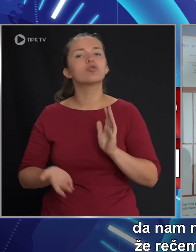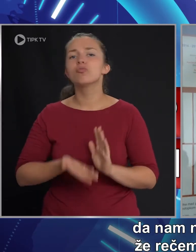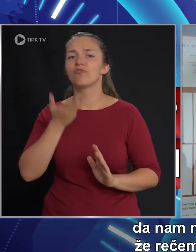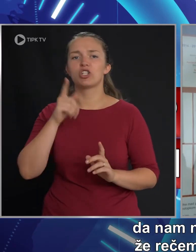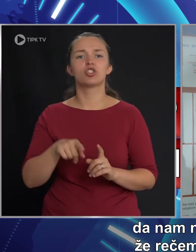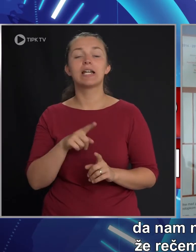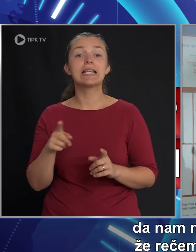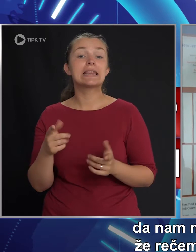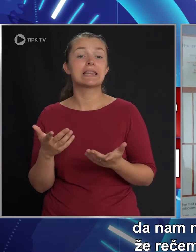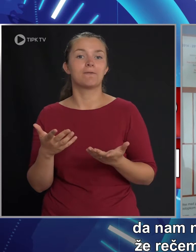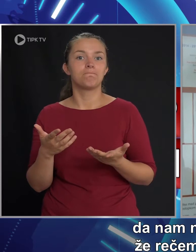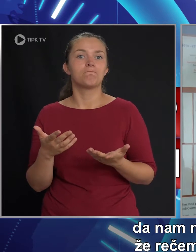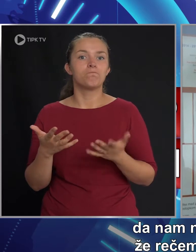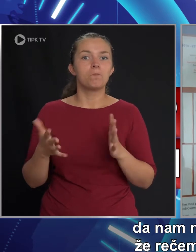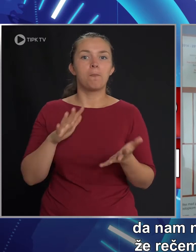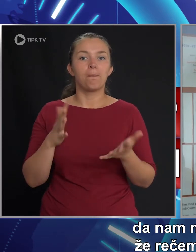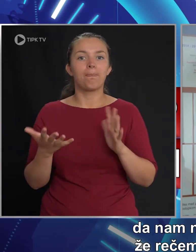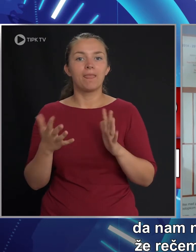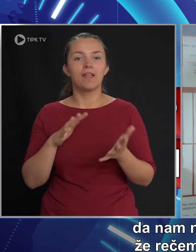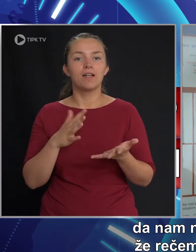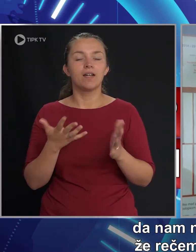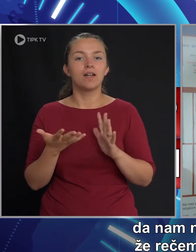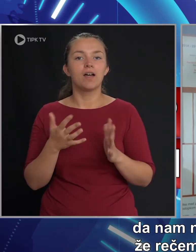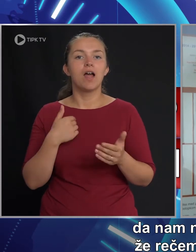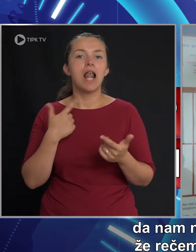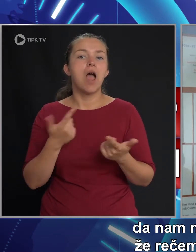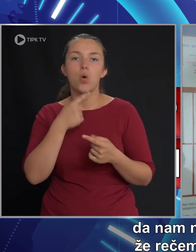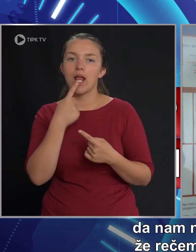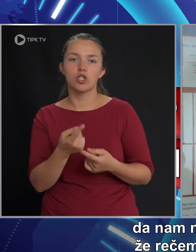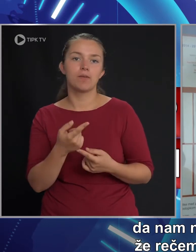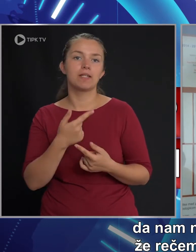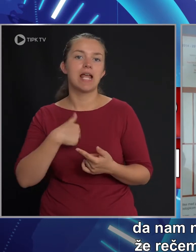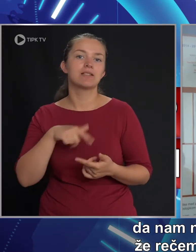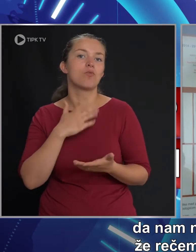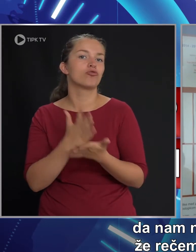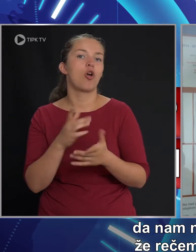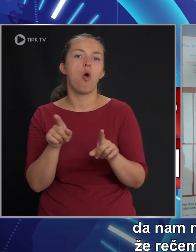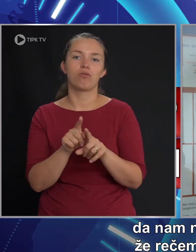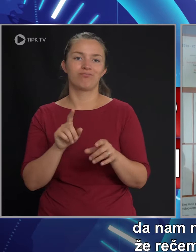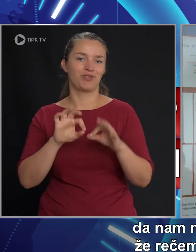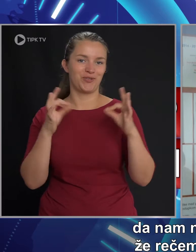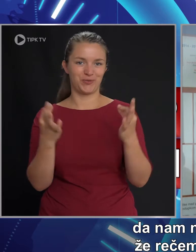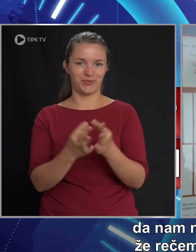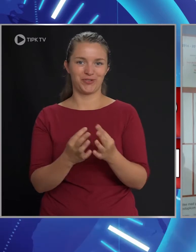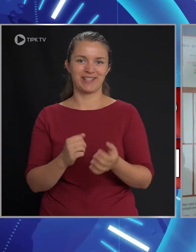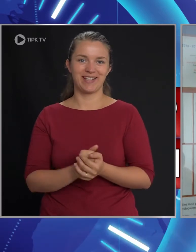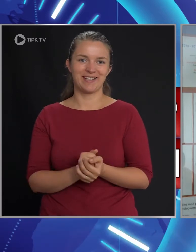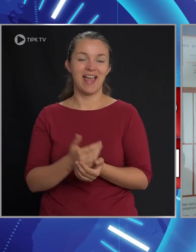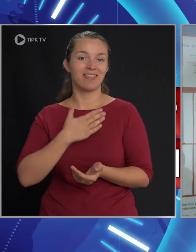daju što više, a poslije nekoliko od ovakvih susreda mogu da kažem da smo mi postali jedna